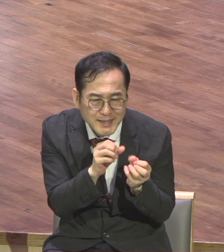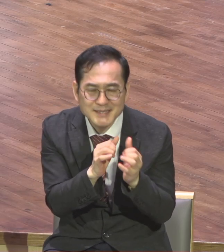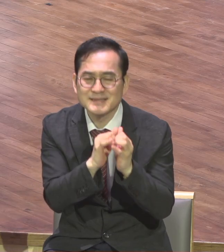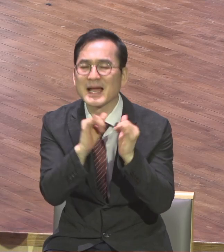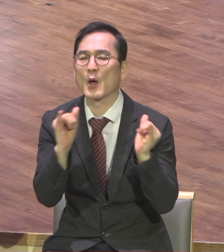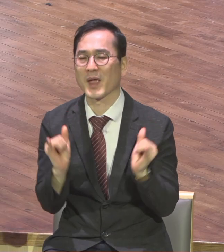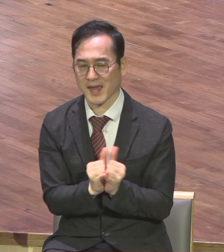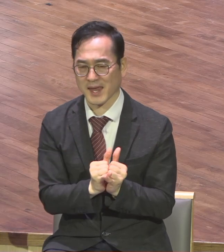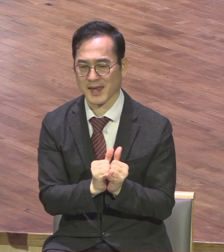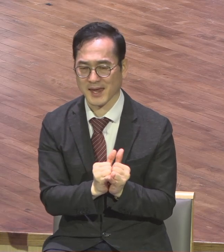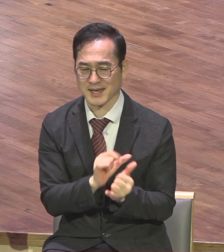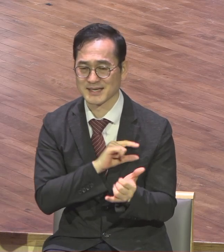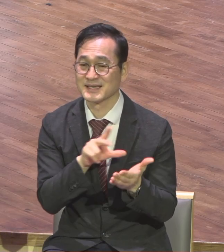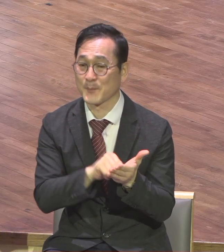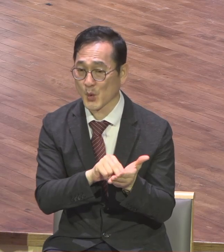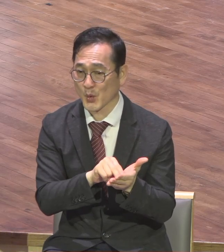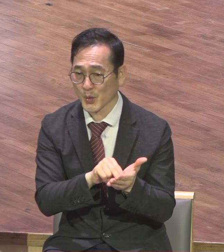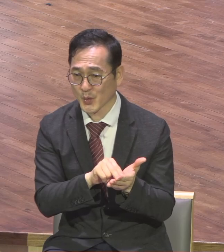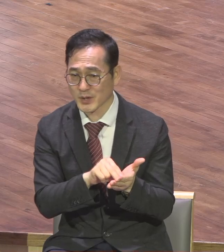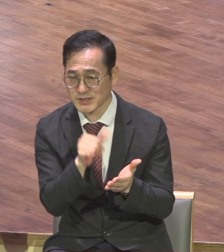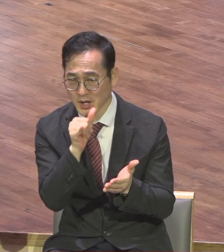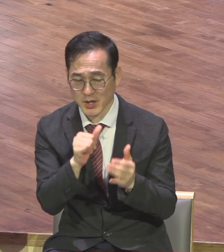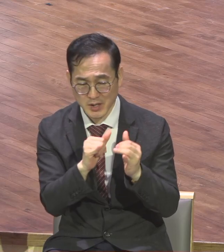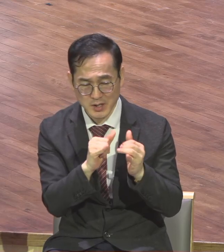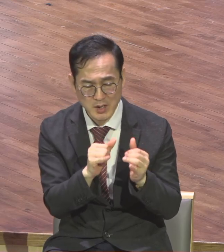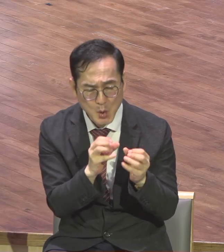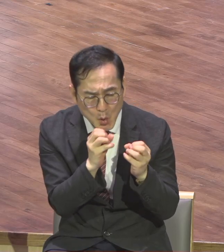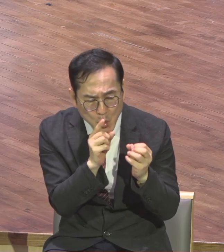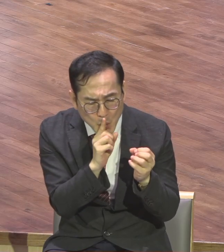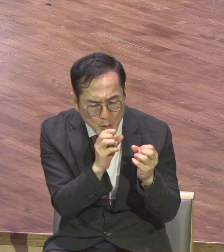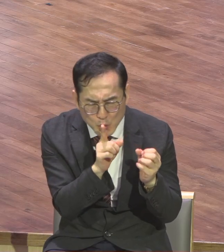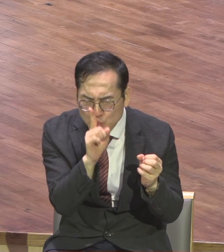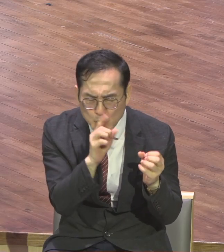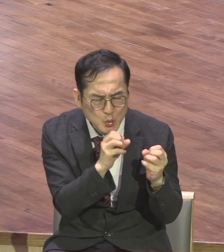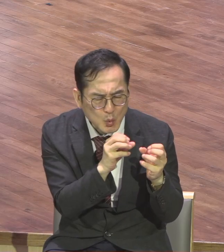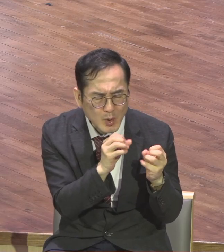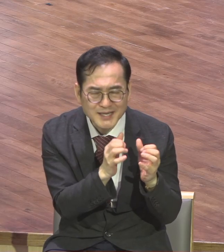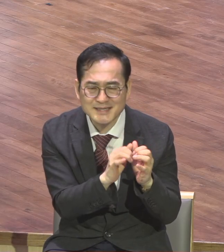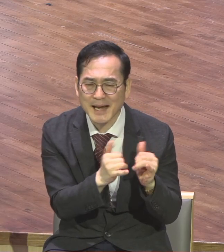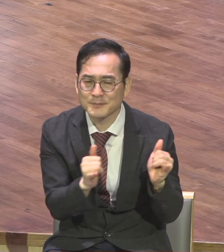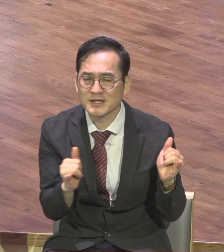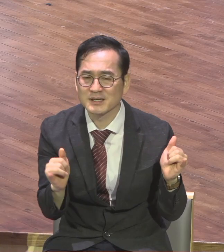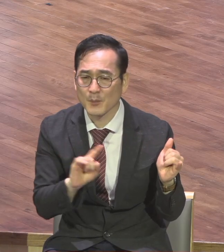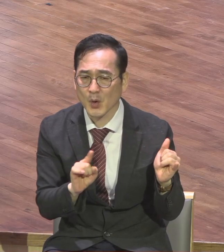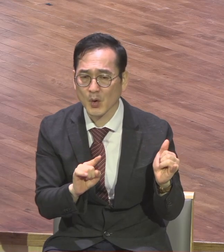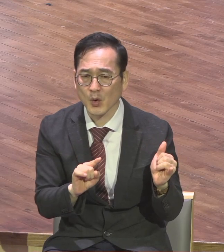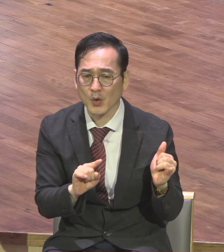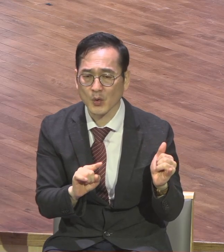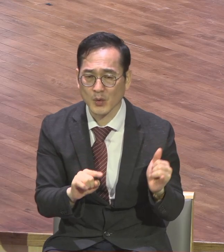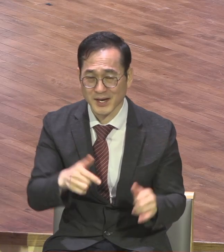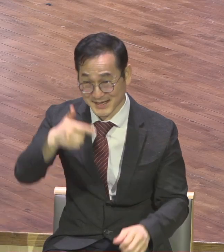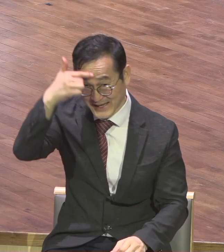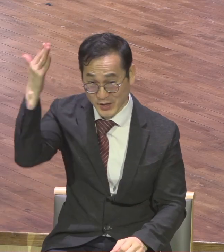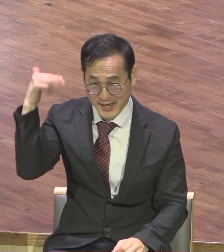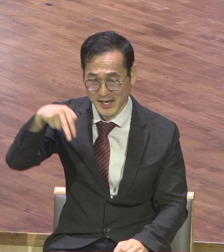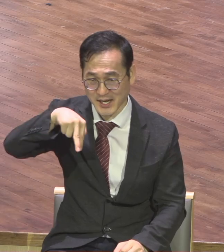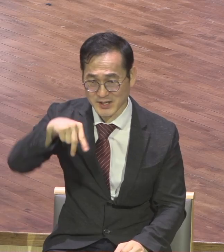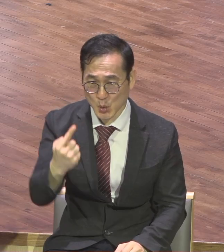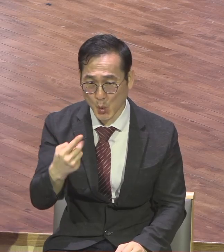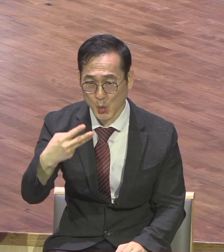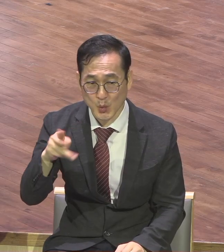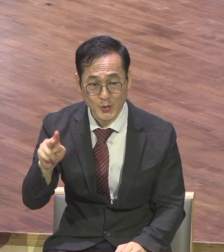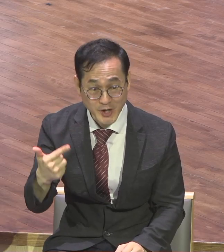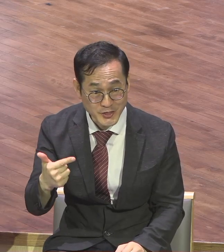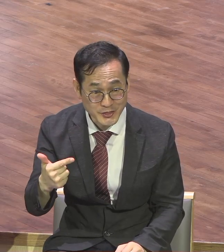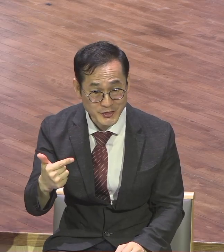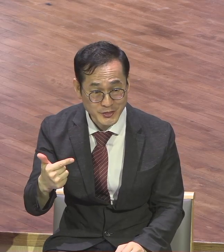속삭이는 사람들, 속삭이는 사람들이라는 표현이 여기 나오는데 구소련 스탈린